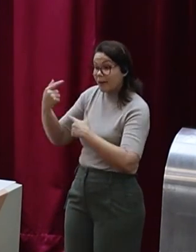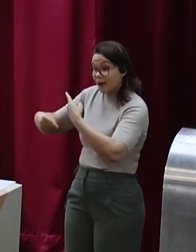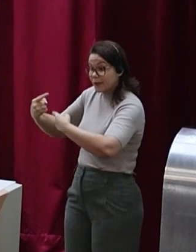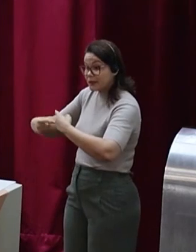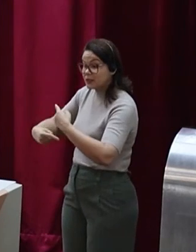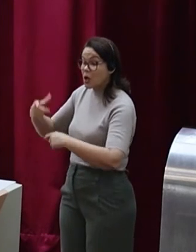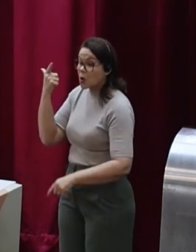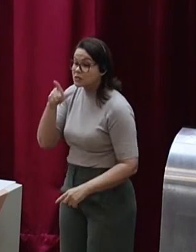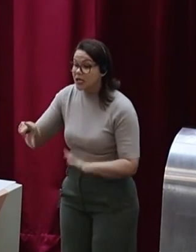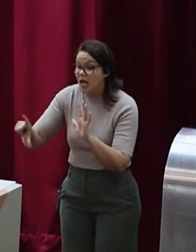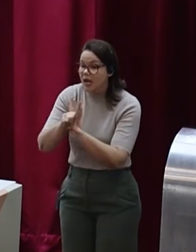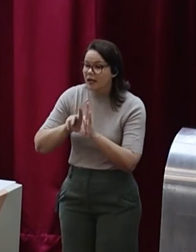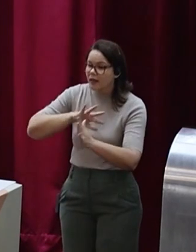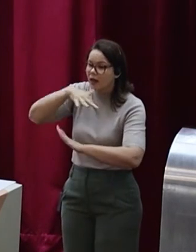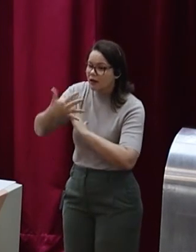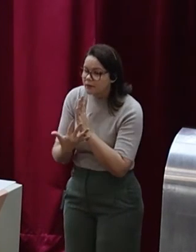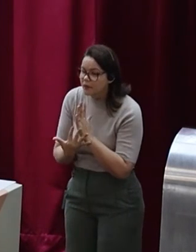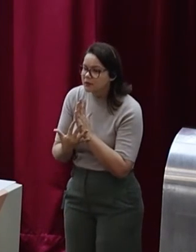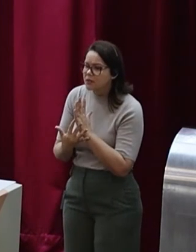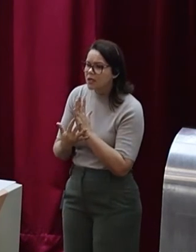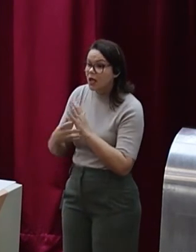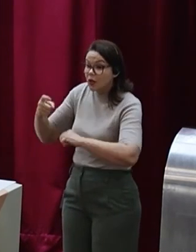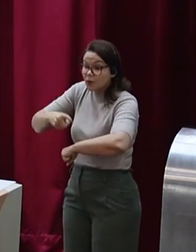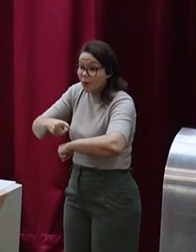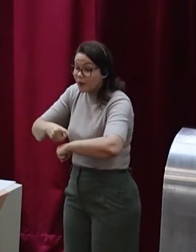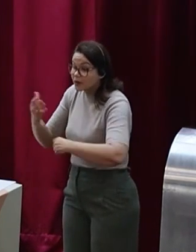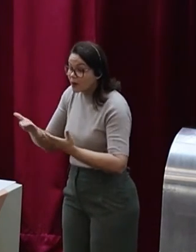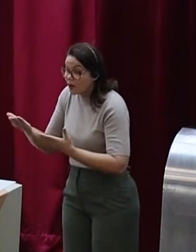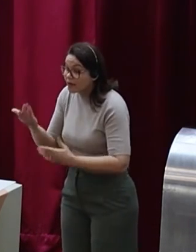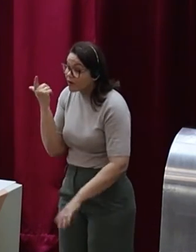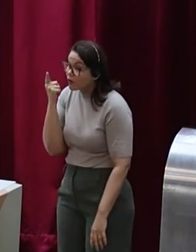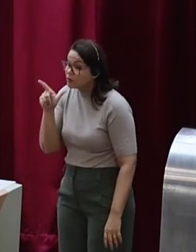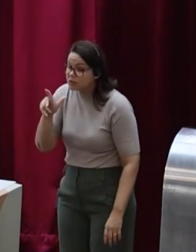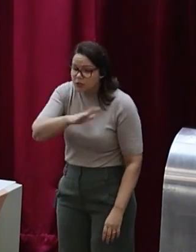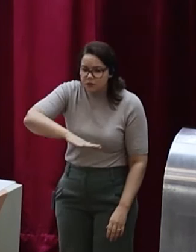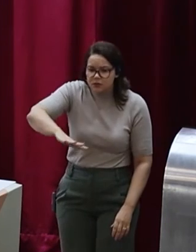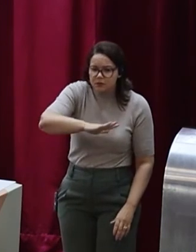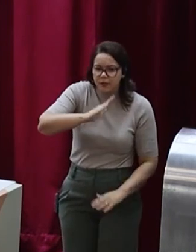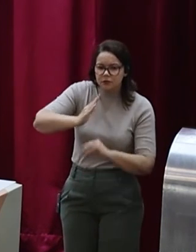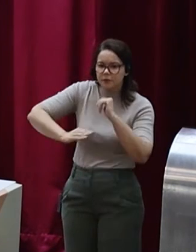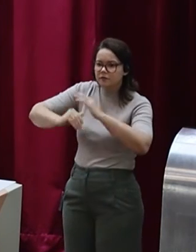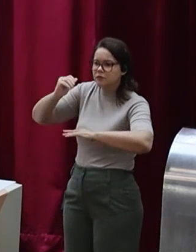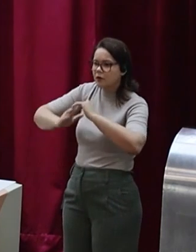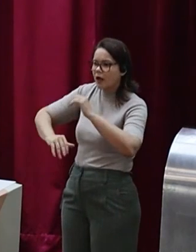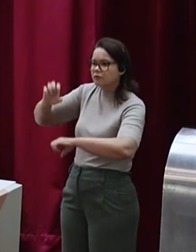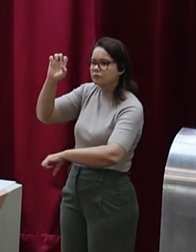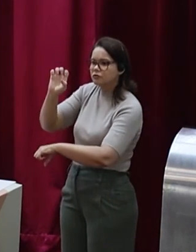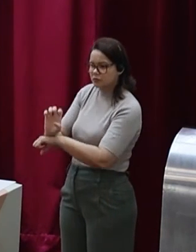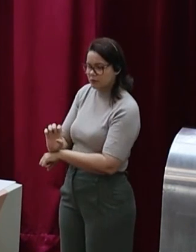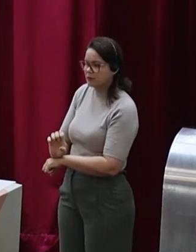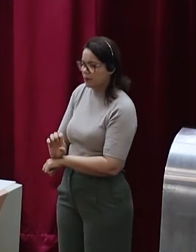Lei de Libras, e, nesse momento, milita diretamente no sentido de conseguir os espaços profissionais no Estado, para